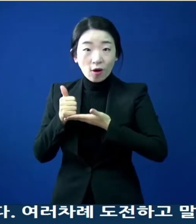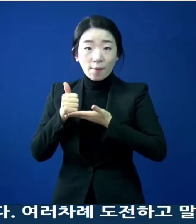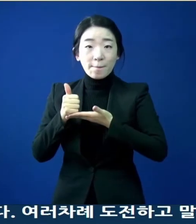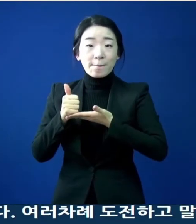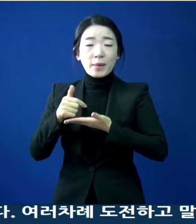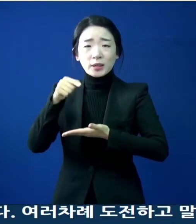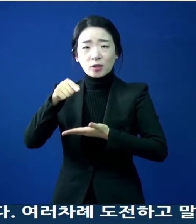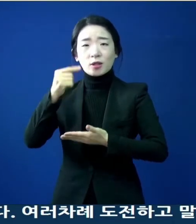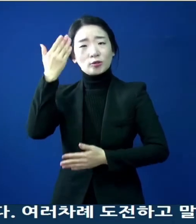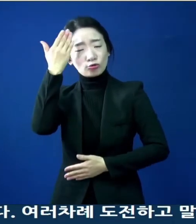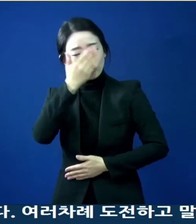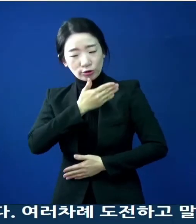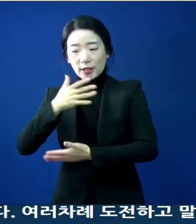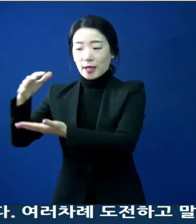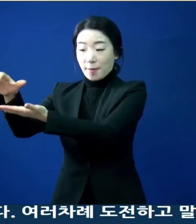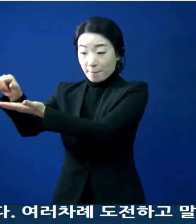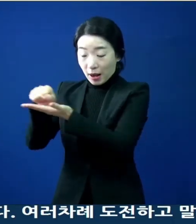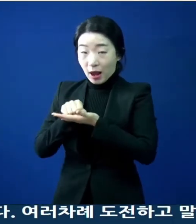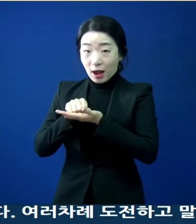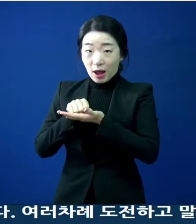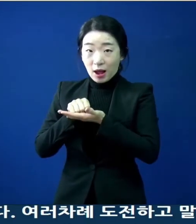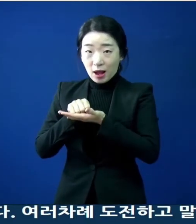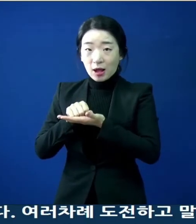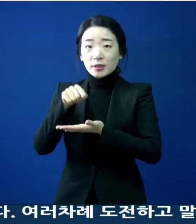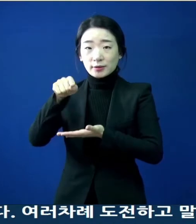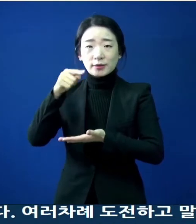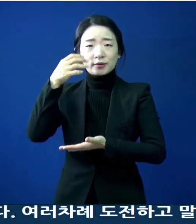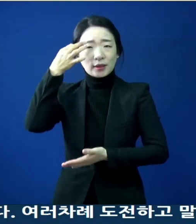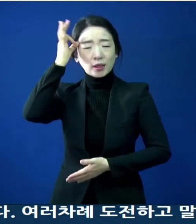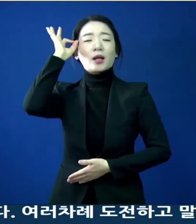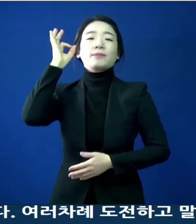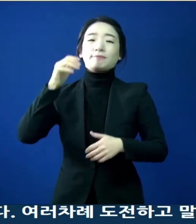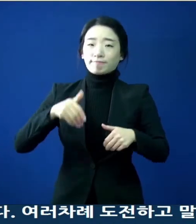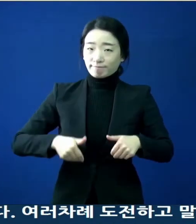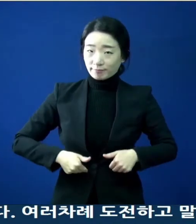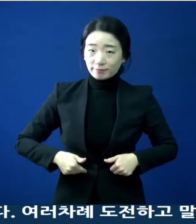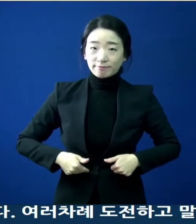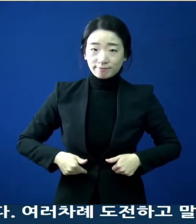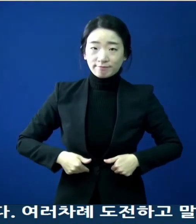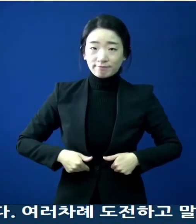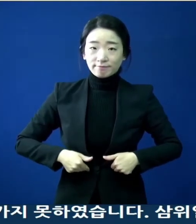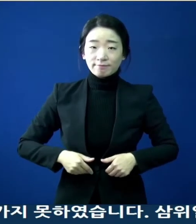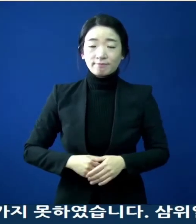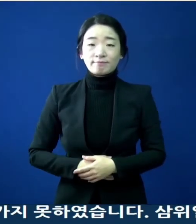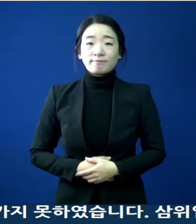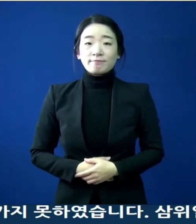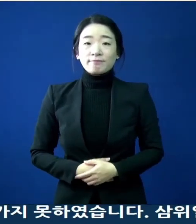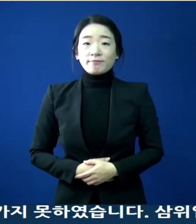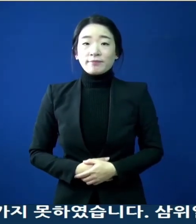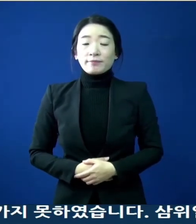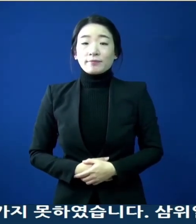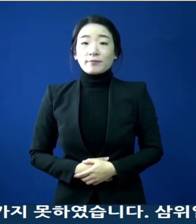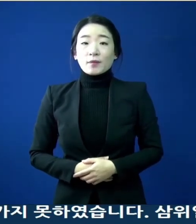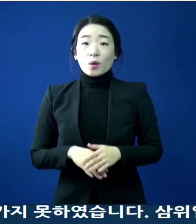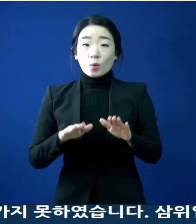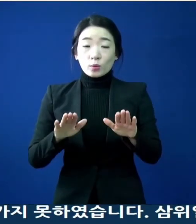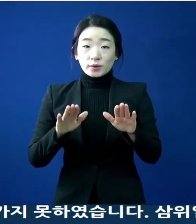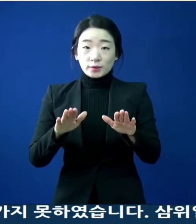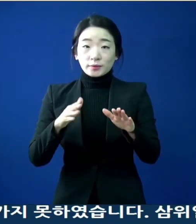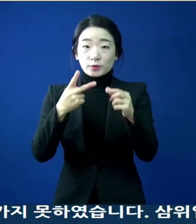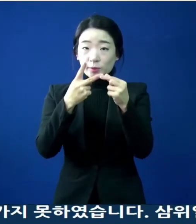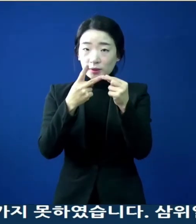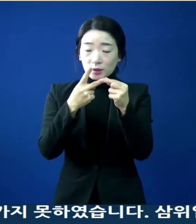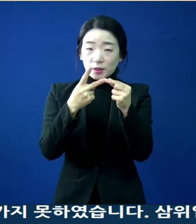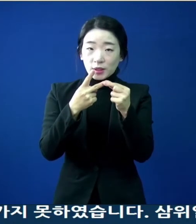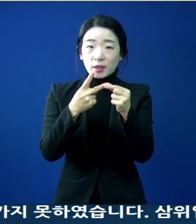순전하게 받아들이는 그런 깨달음이 있어야 된다는 것이죠. 두 번째, 성경시대 때 말하고